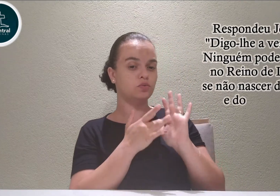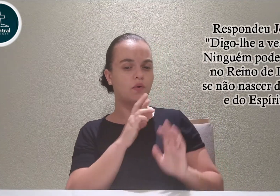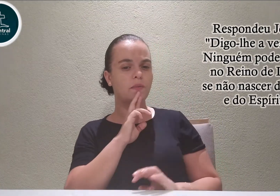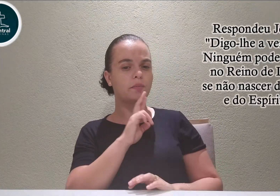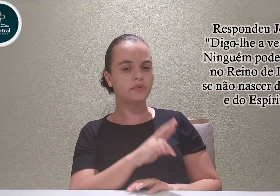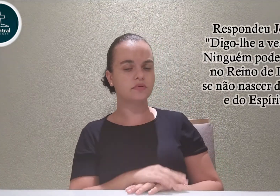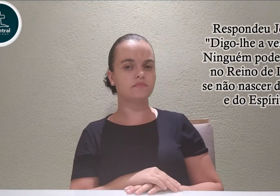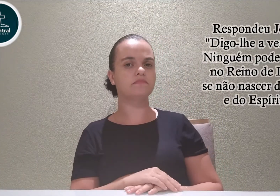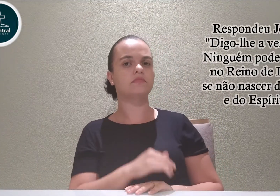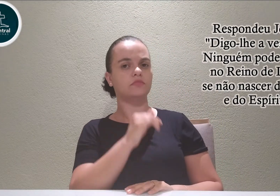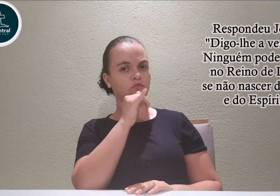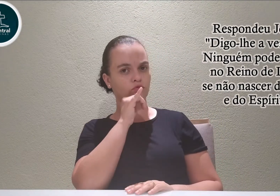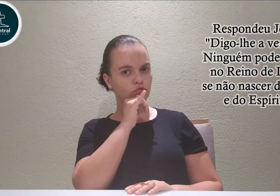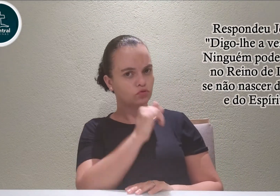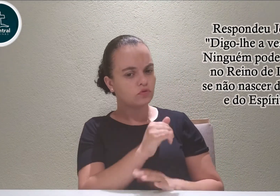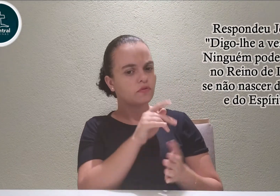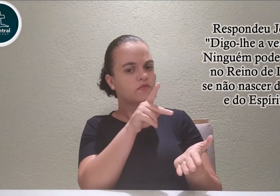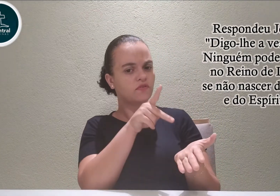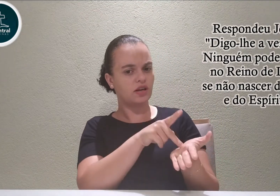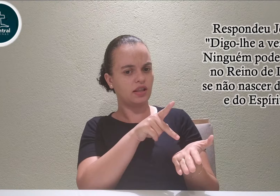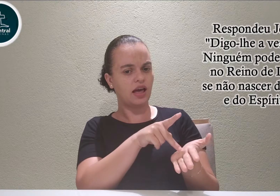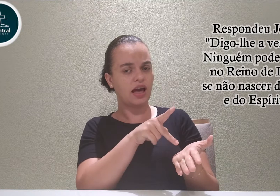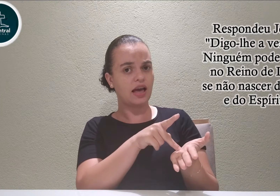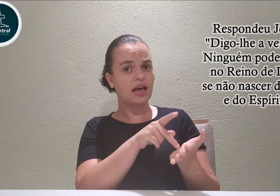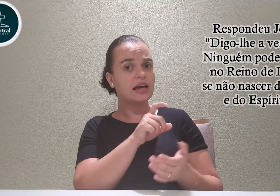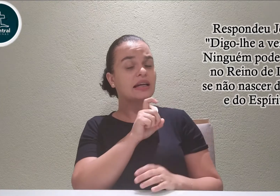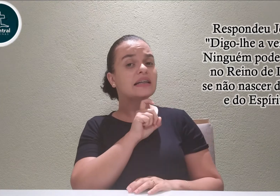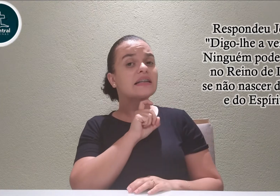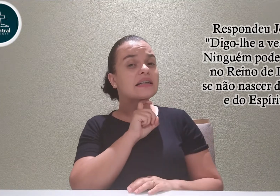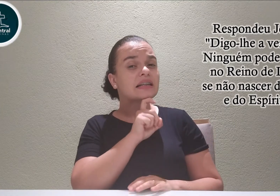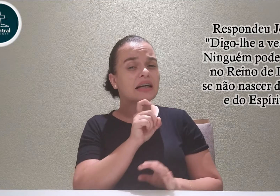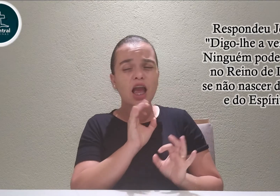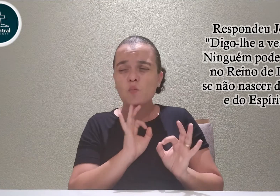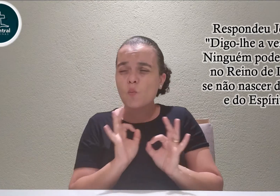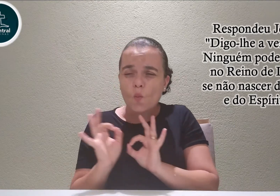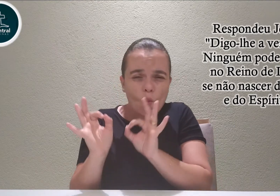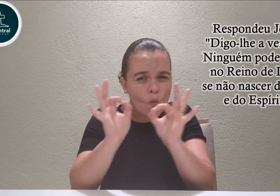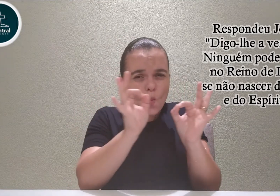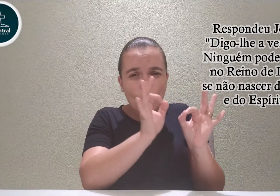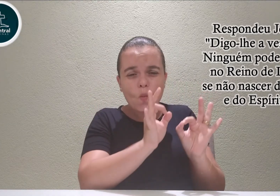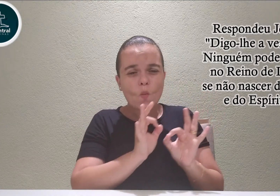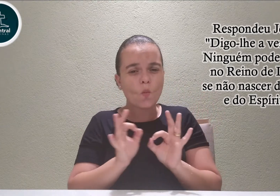sua mãe e renascer. Jesus respondeu: Digo-lhe a verdade. Ninguém pode